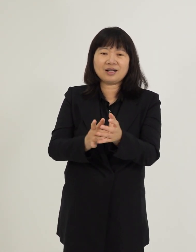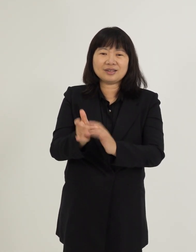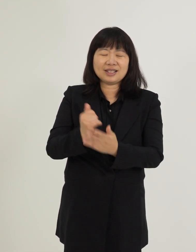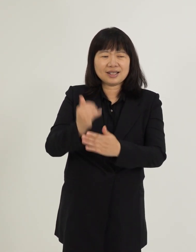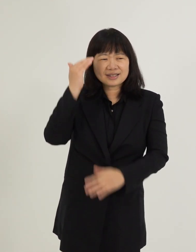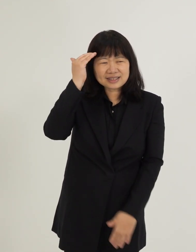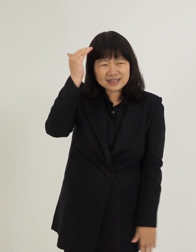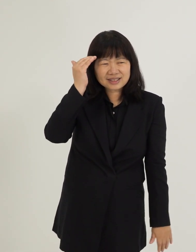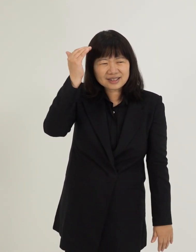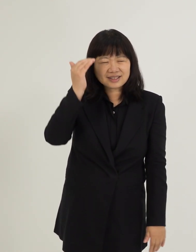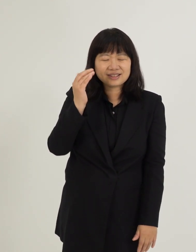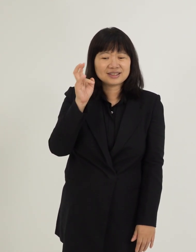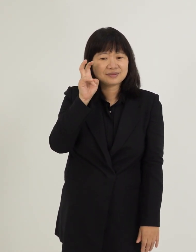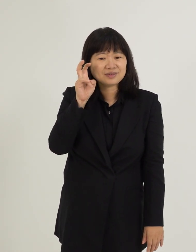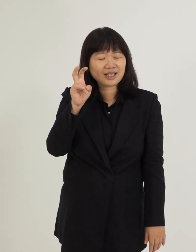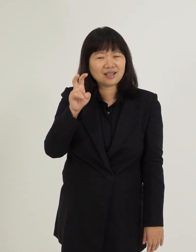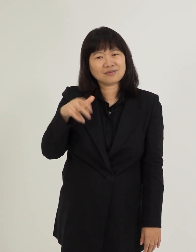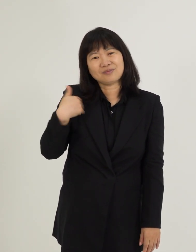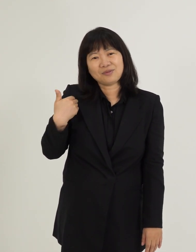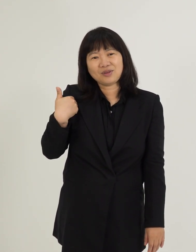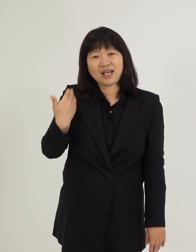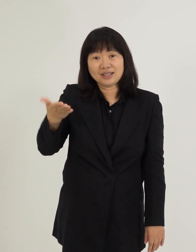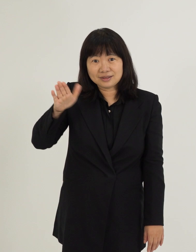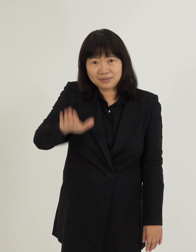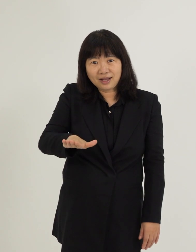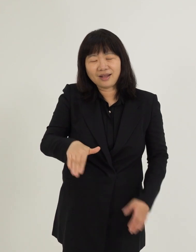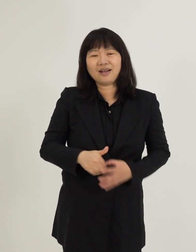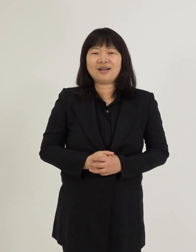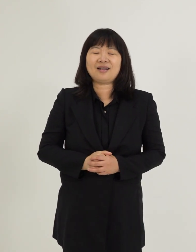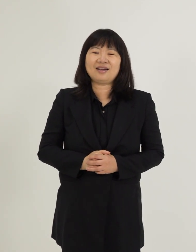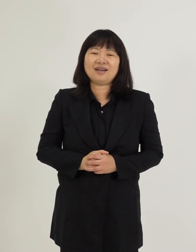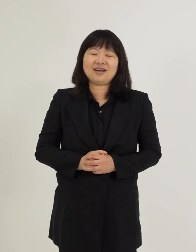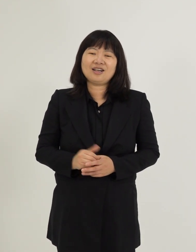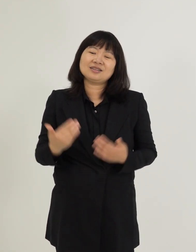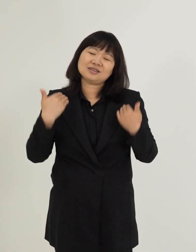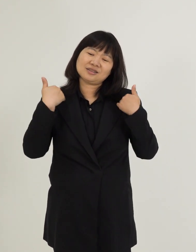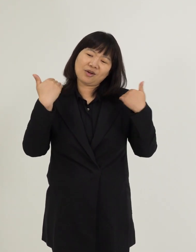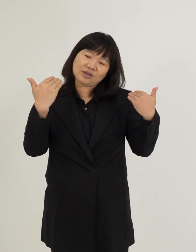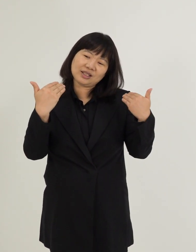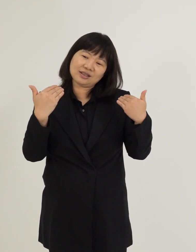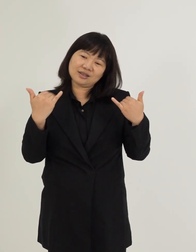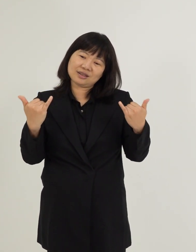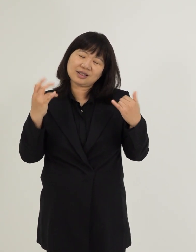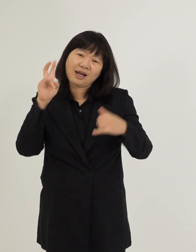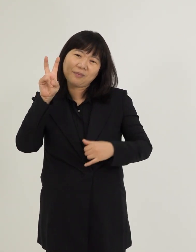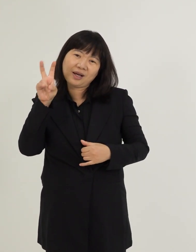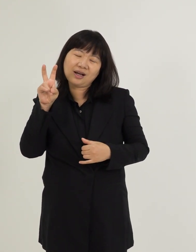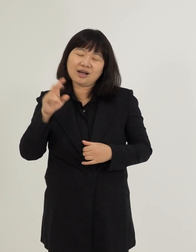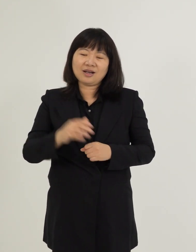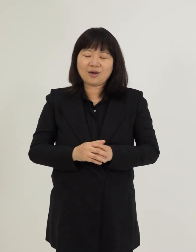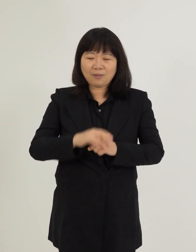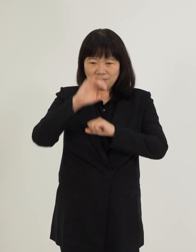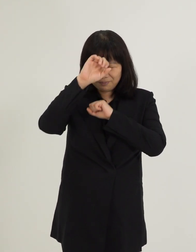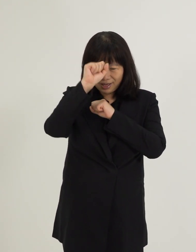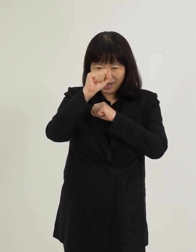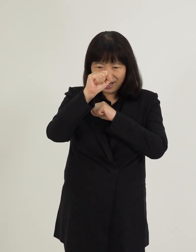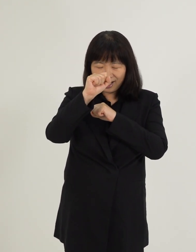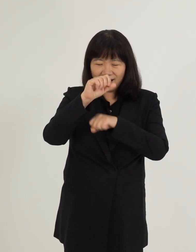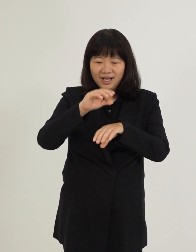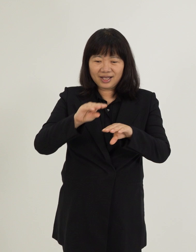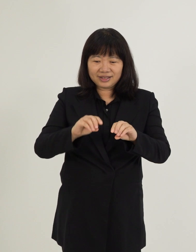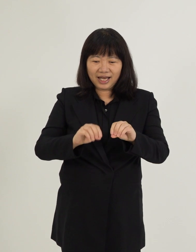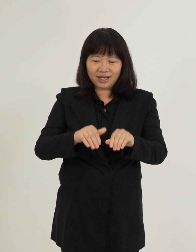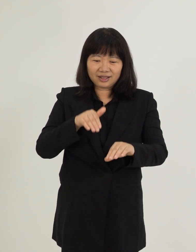얼마였는지는 짐작할 수 없지만 어쨌든 성인 아니에요, 성인. 거의 발이 땅에